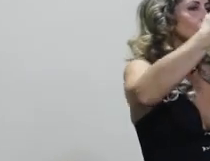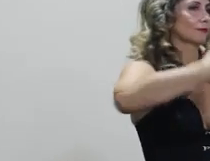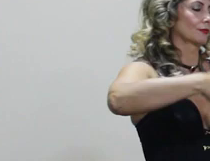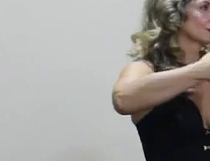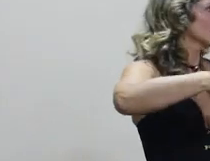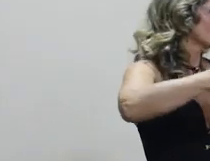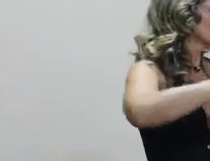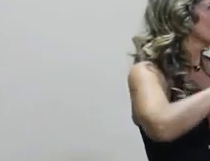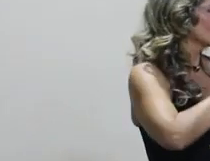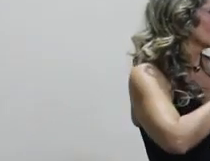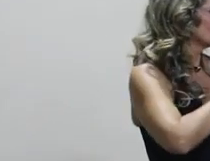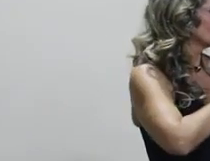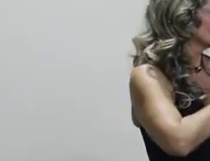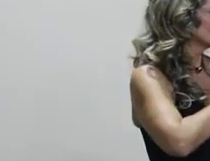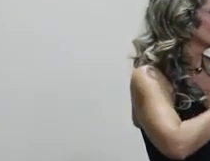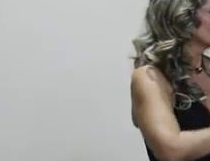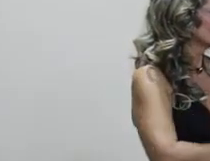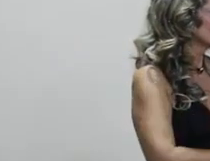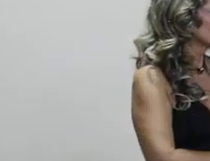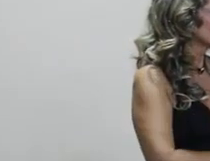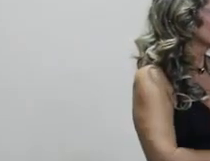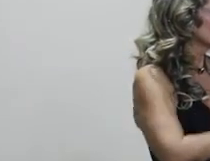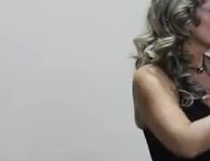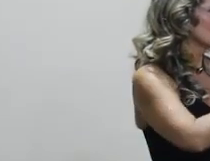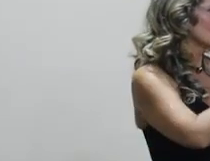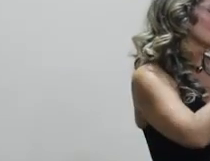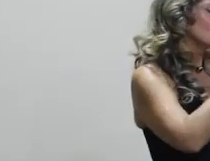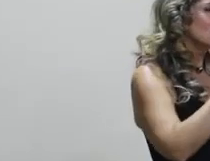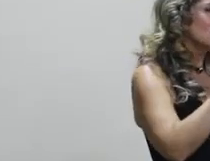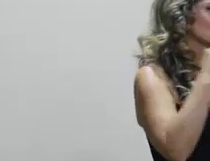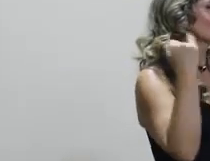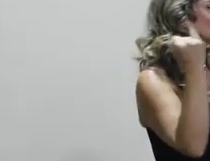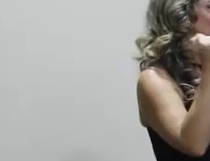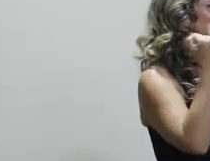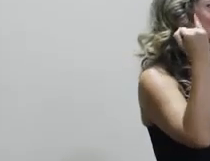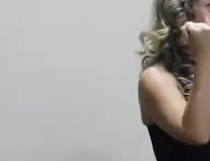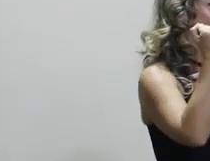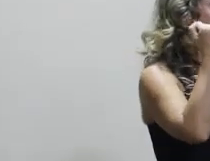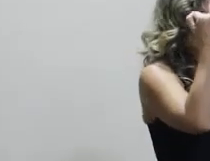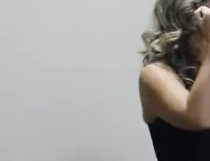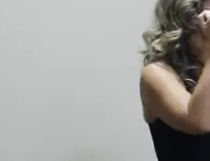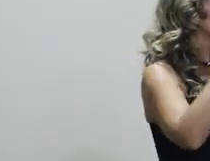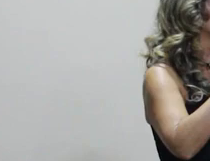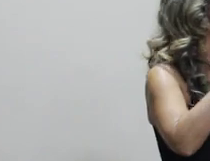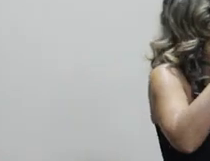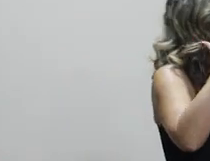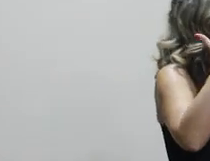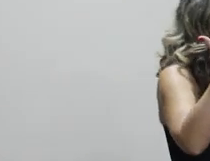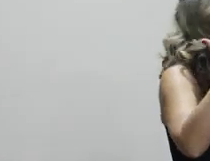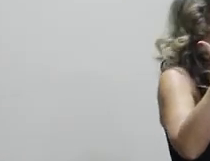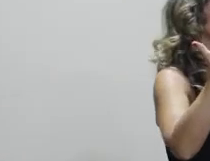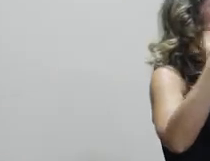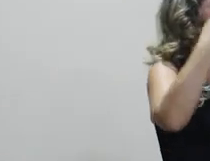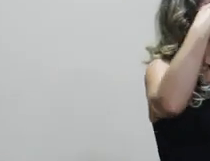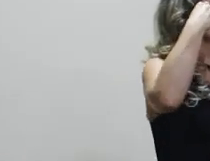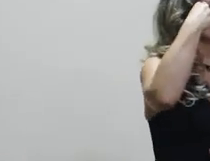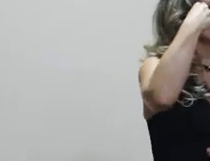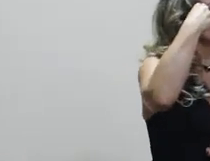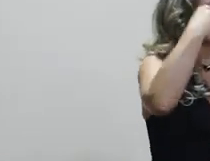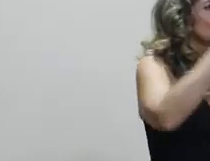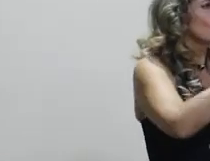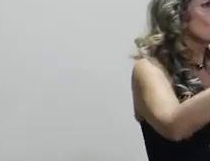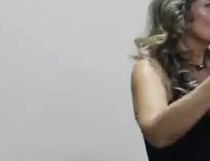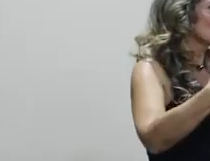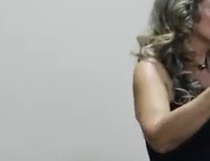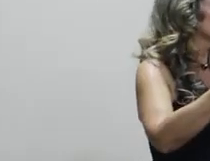Eu sempre digo que, mais do que nunca, né, quando nós vamos pensar qualquer